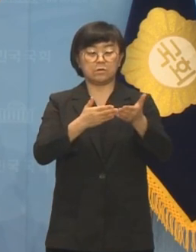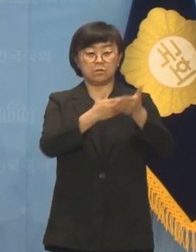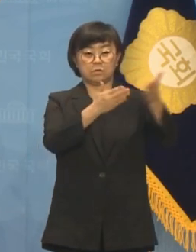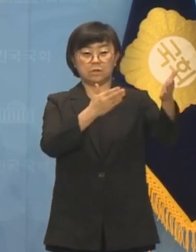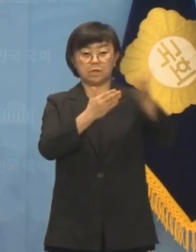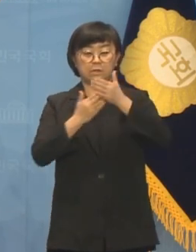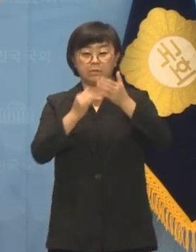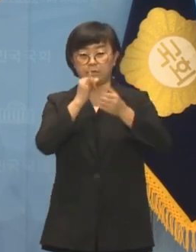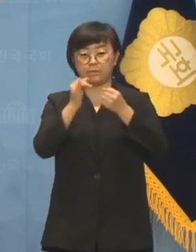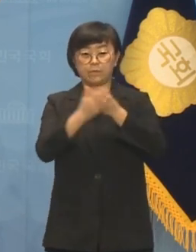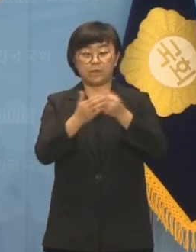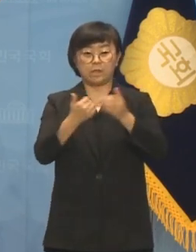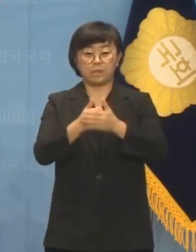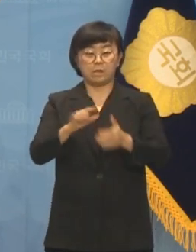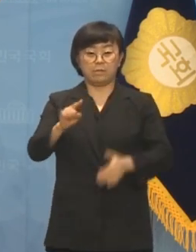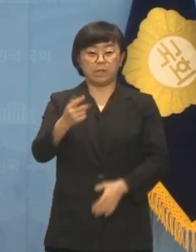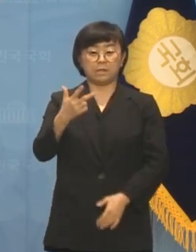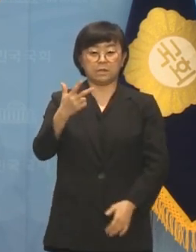기각했고